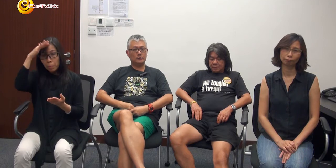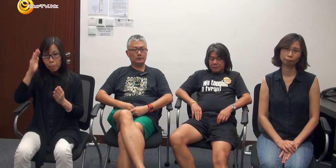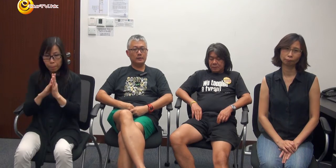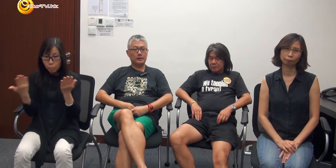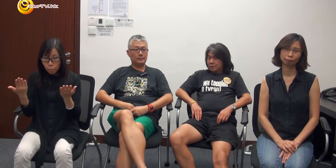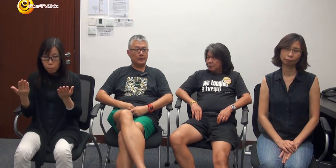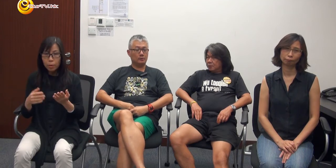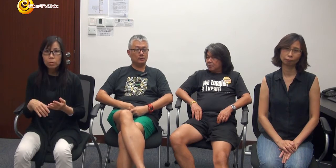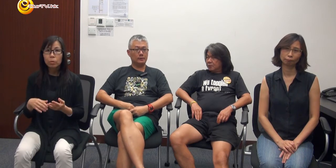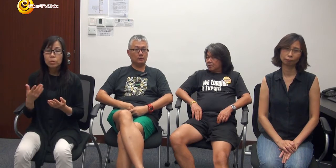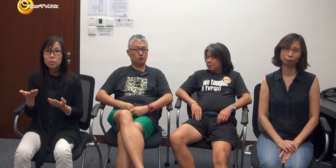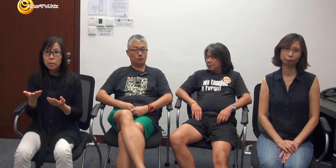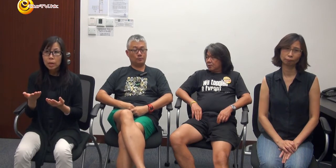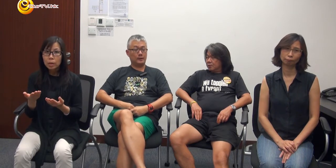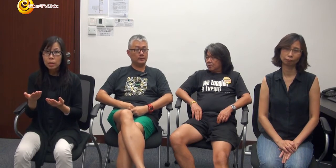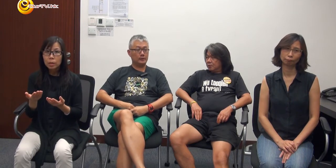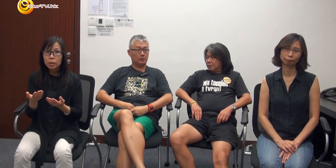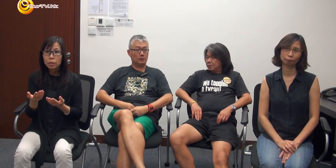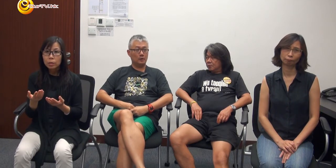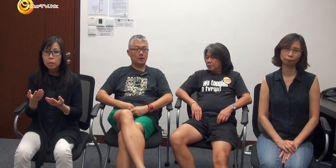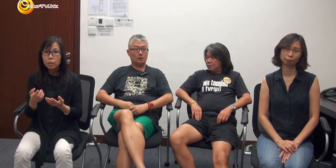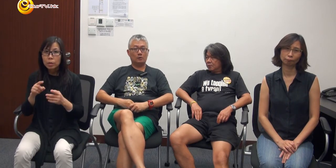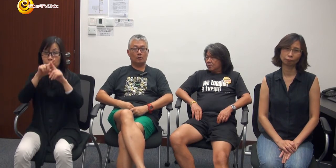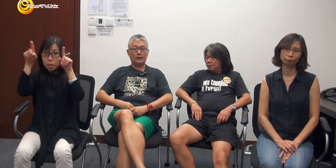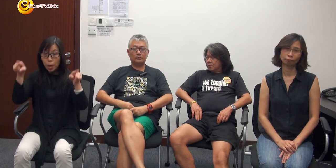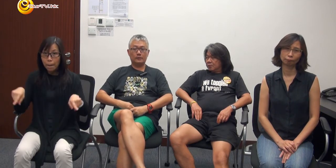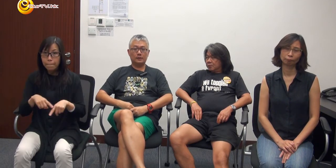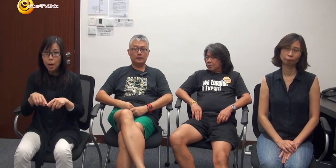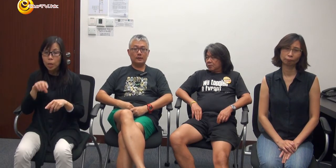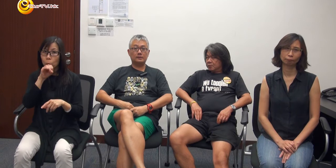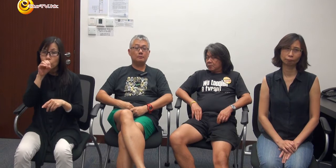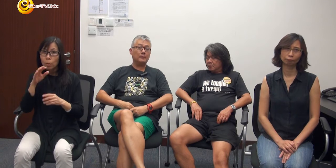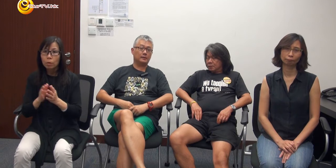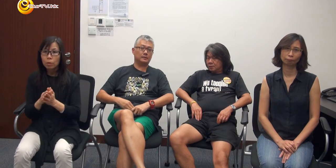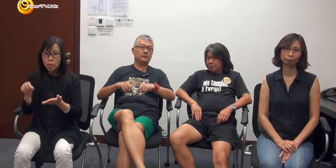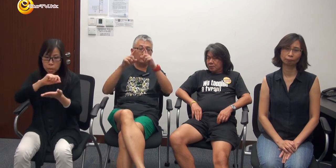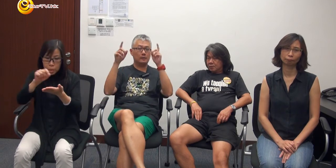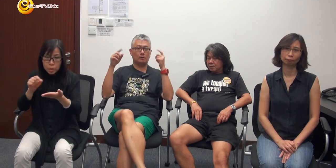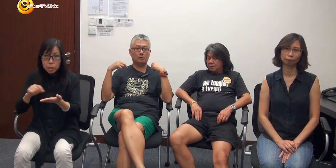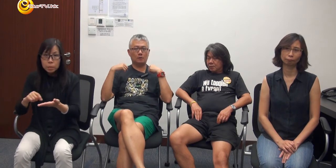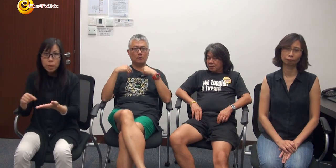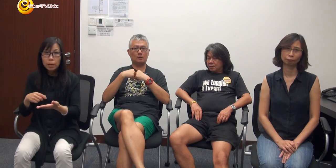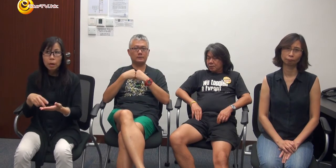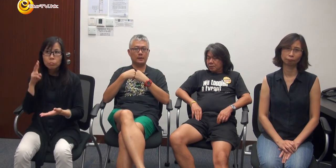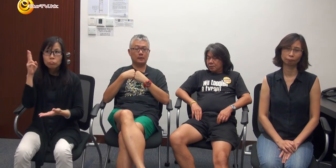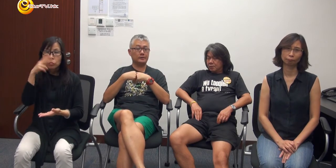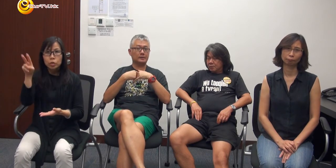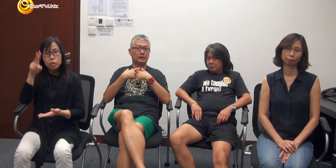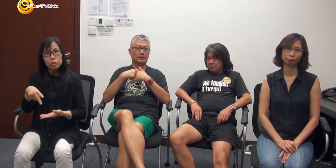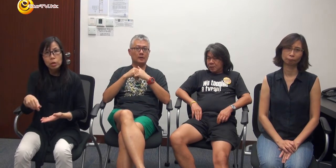即係已經係買咗一個全版嘅一個廣告啊，係將一啲即係簽名啊，2000多個即係救生啊